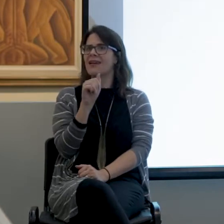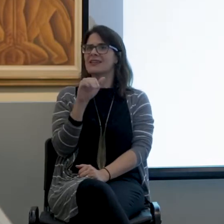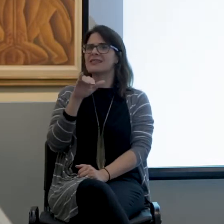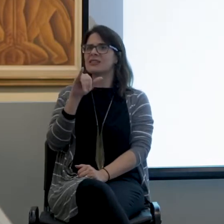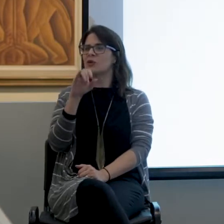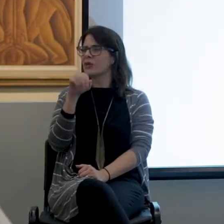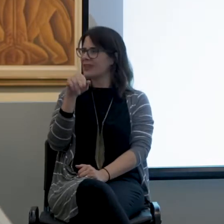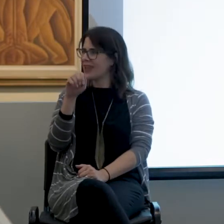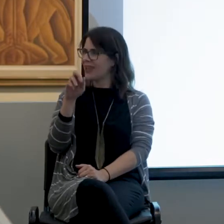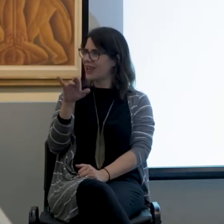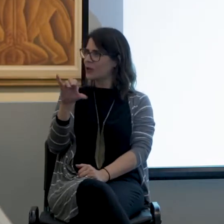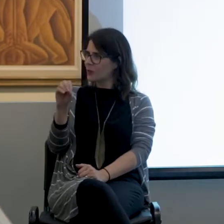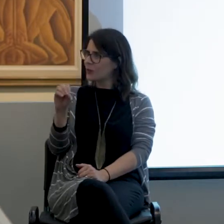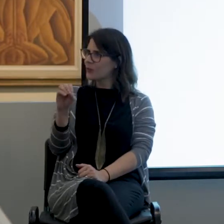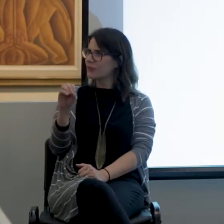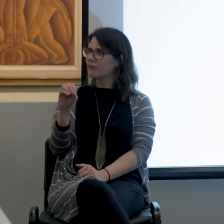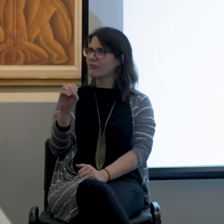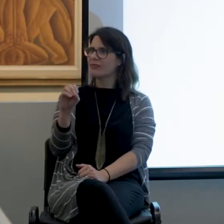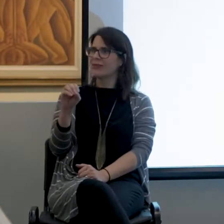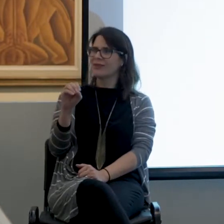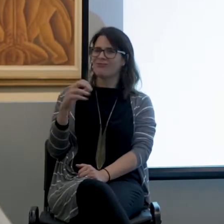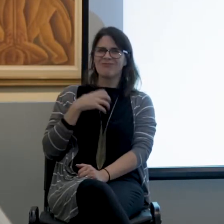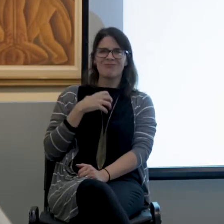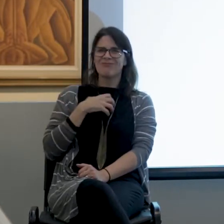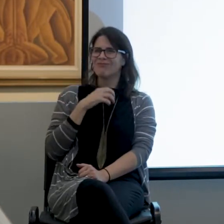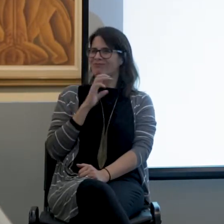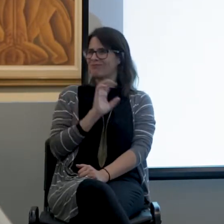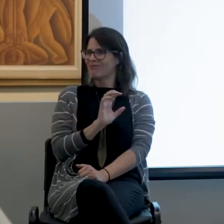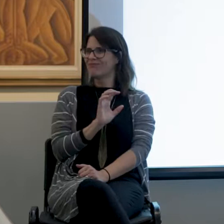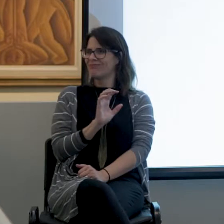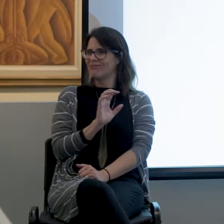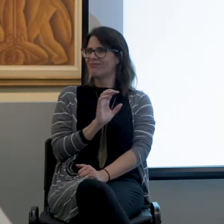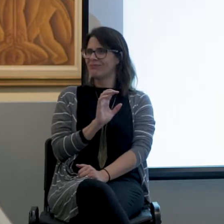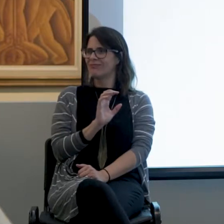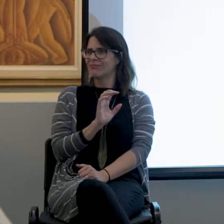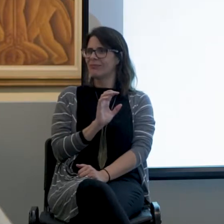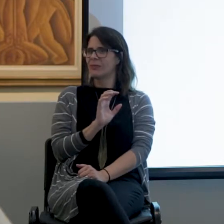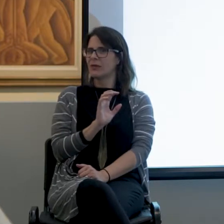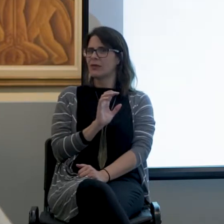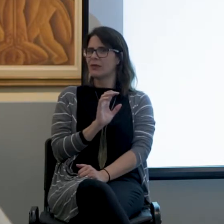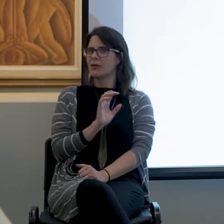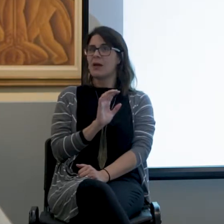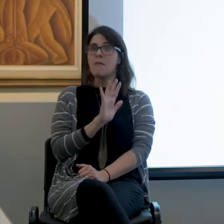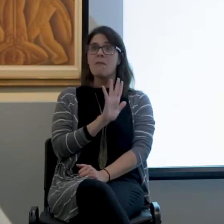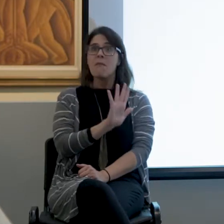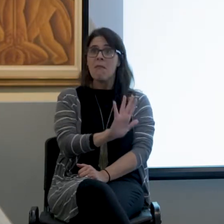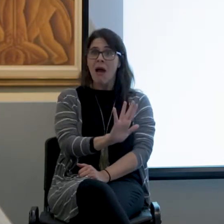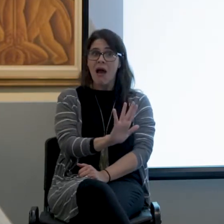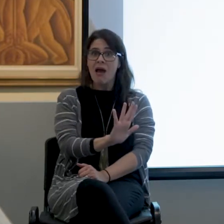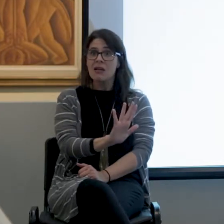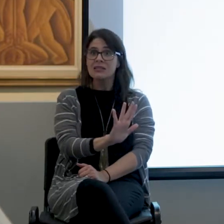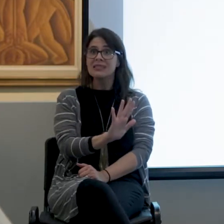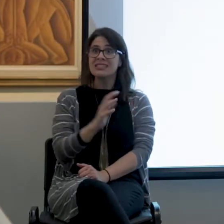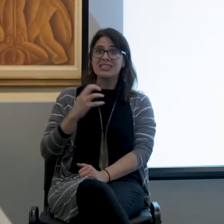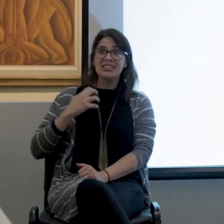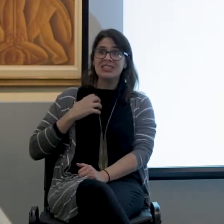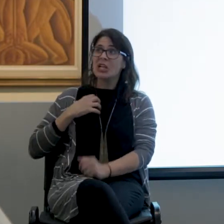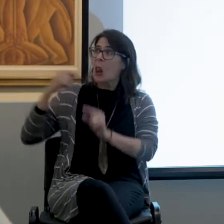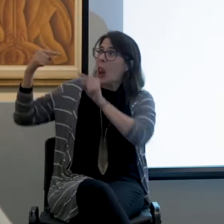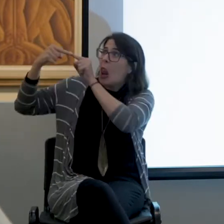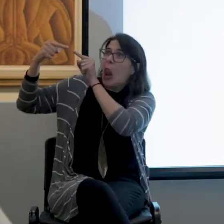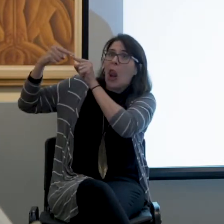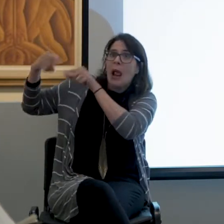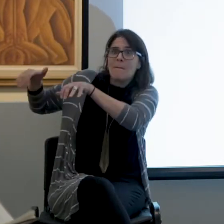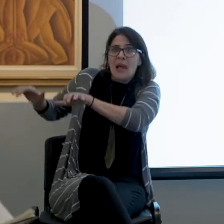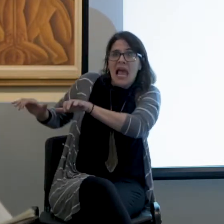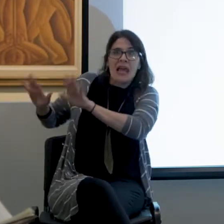monarquista, argentário, um escroque. Ele dizia, mas ninguém entendia tão profundamente a sociedade burguesa francesa quanto